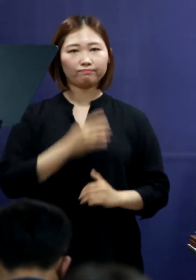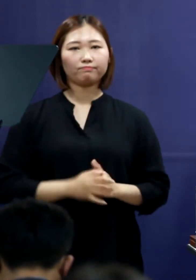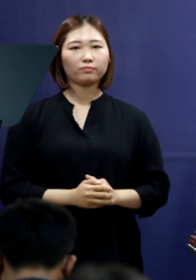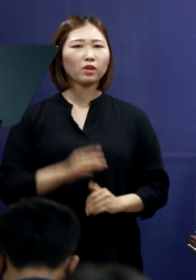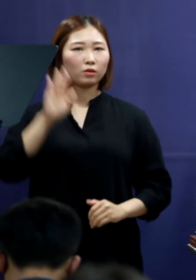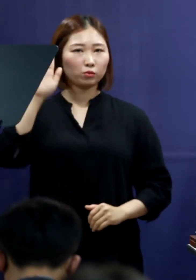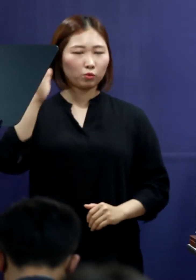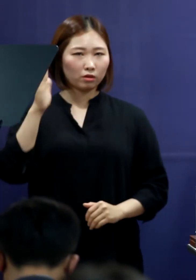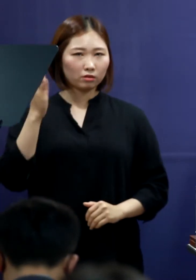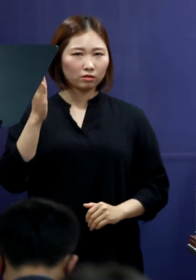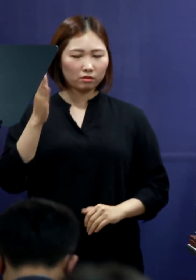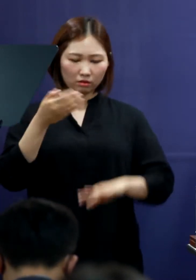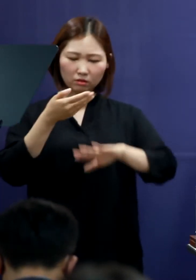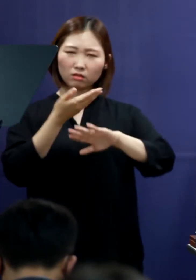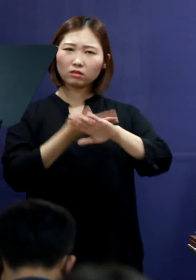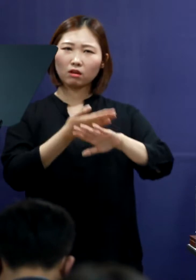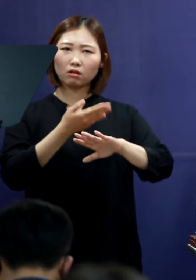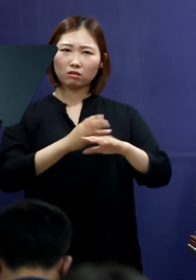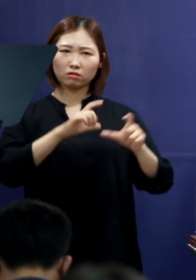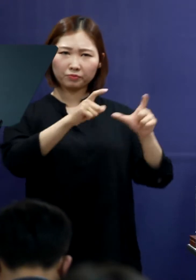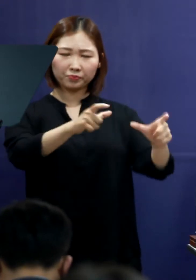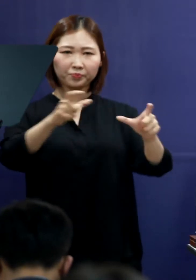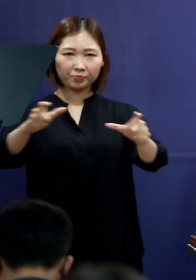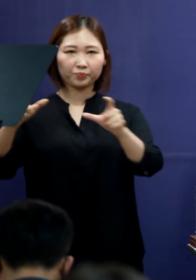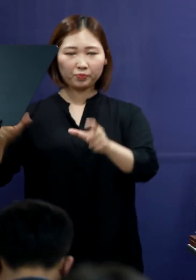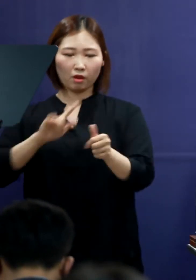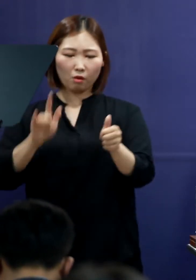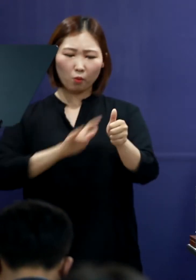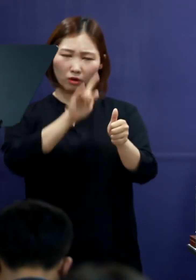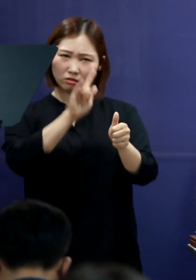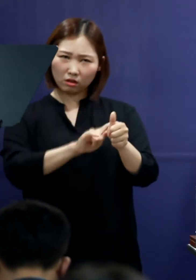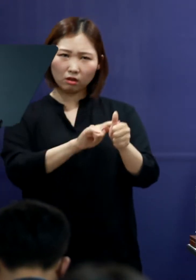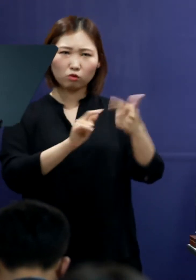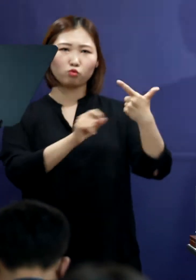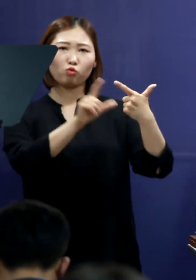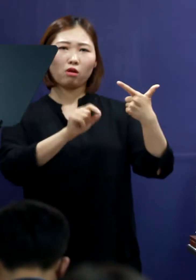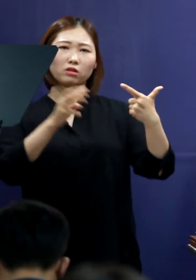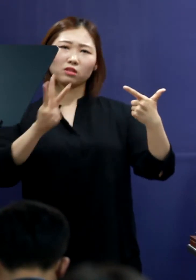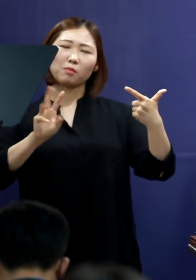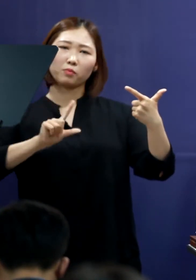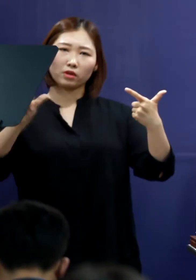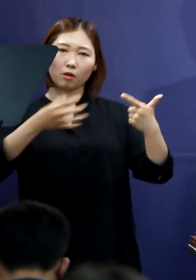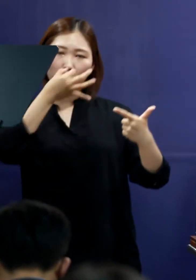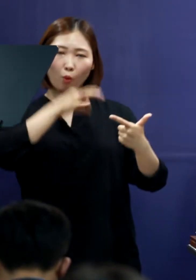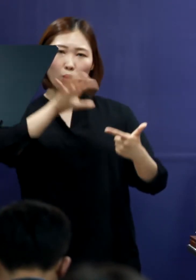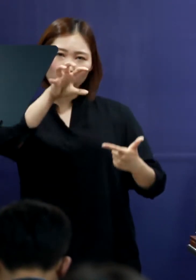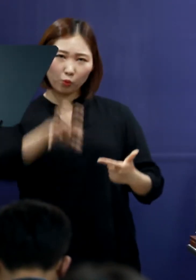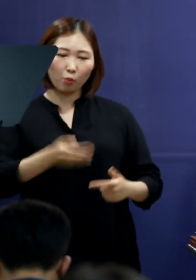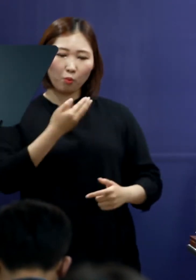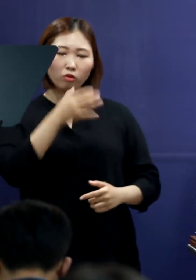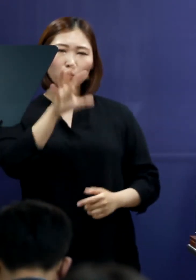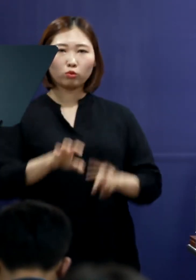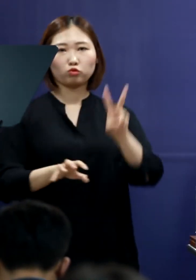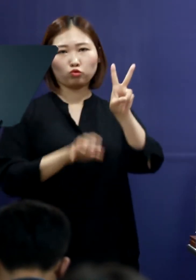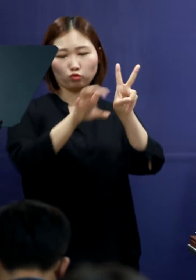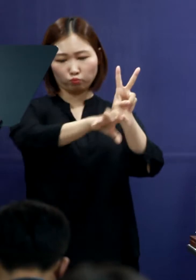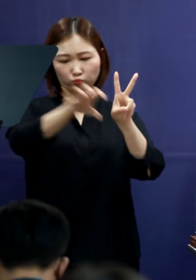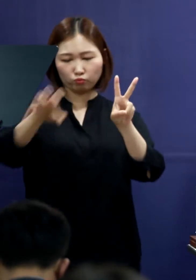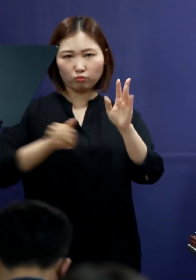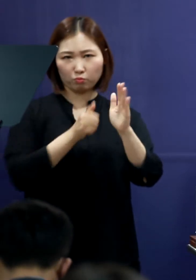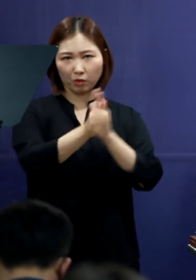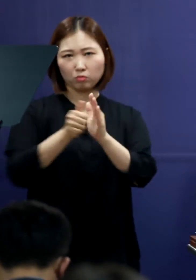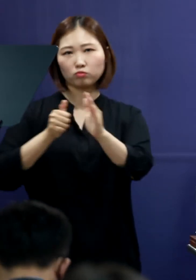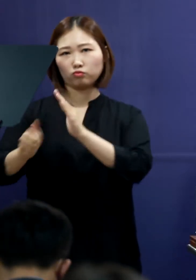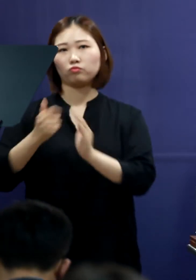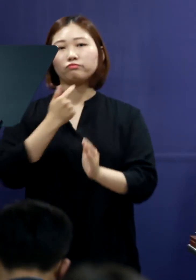최근에 타 지역 확진자가 지난 6월 3일 서울시 광동 소재 음식점 2곳을